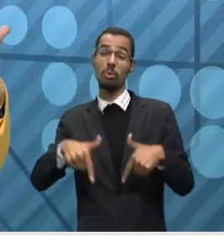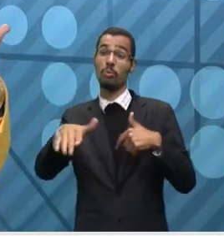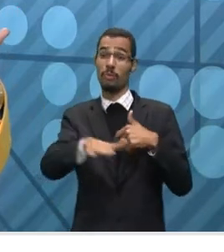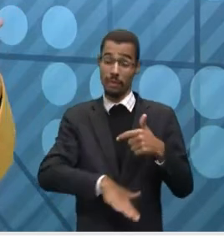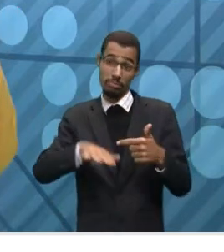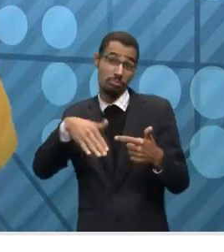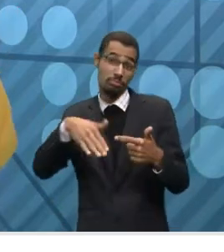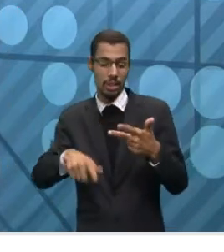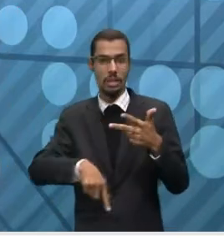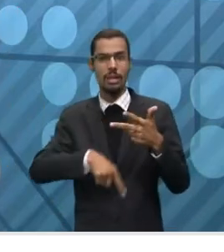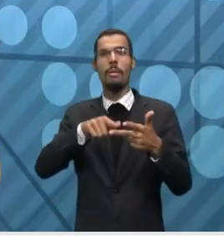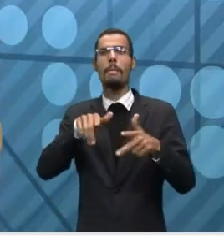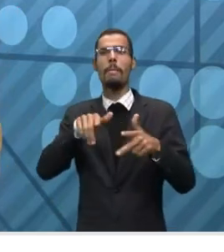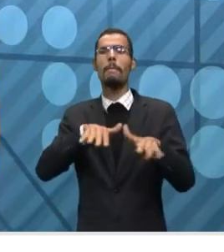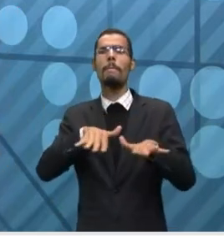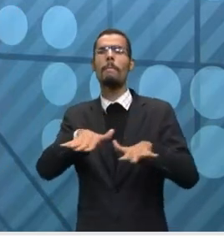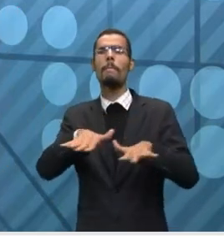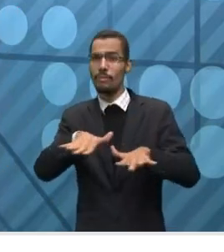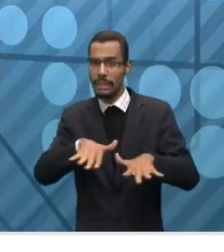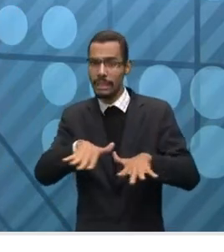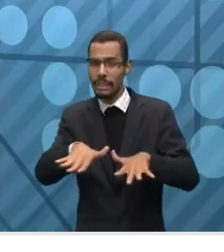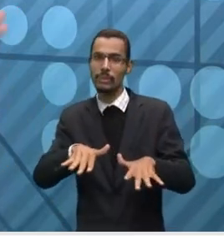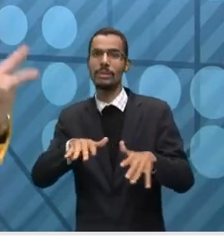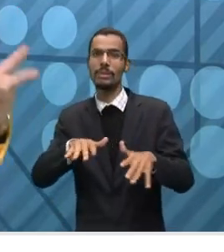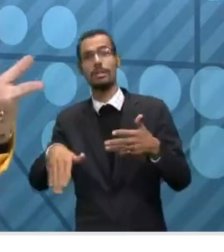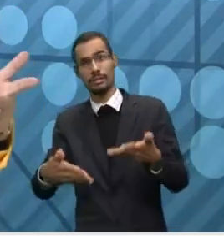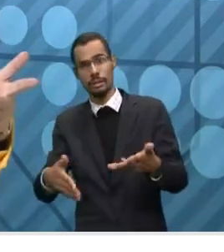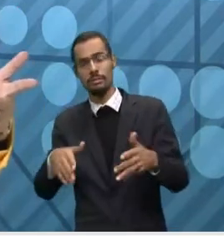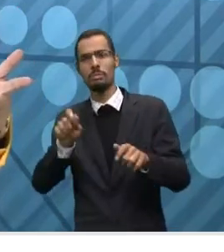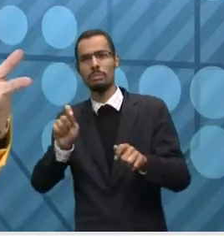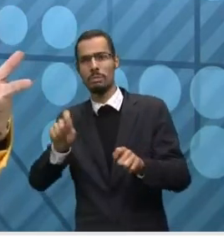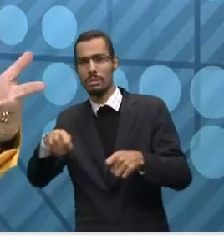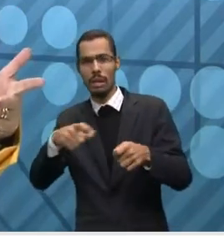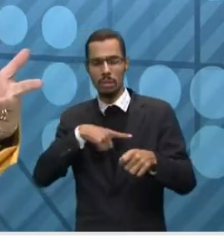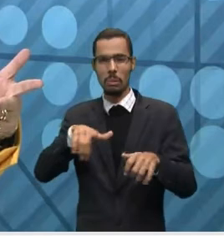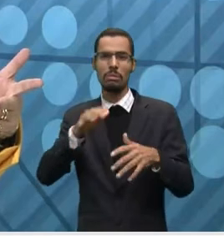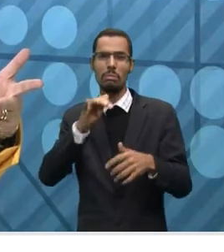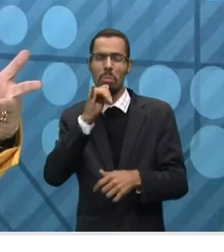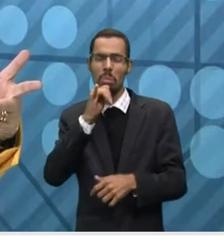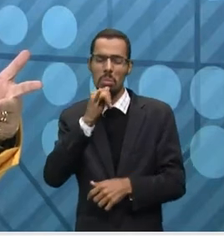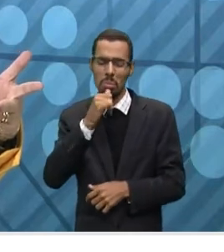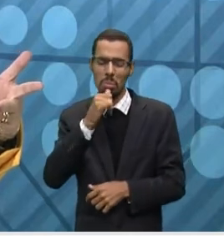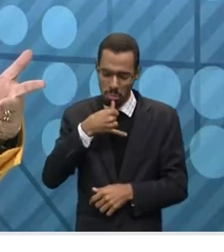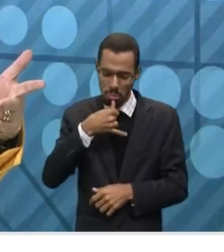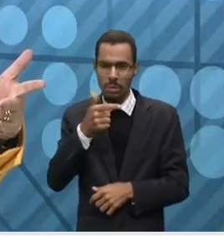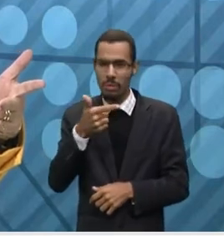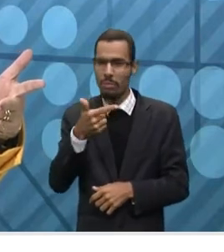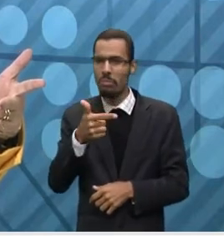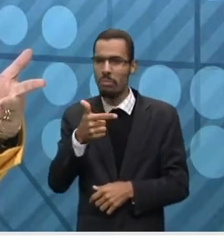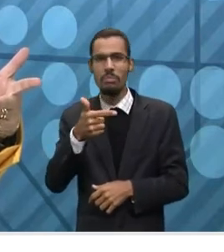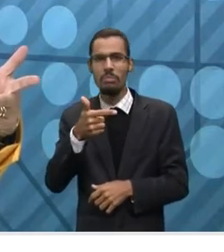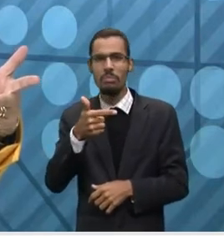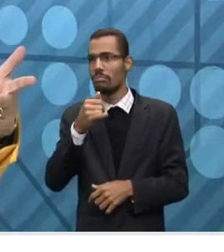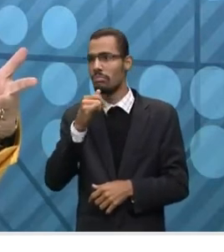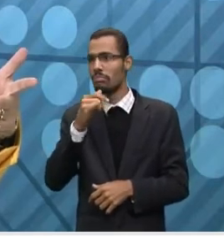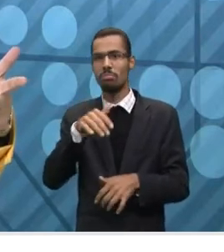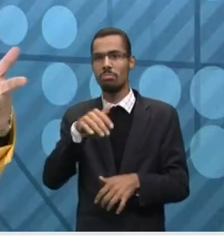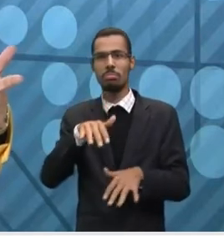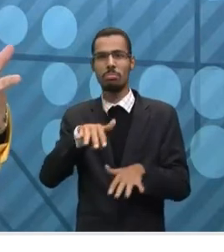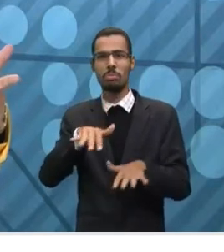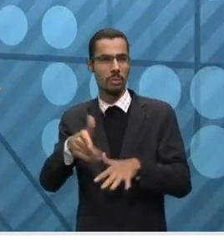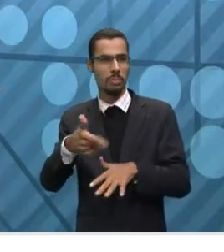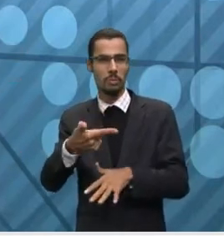neutro, certo? Movimento, sinais com movimento, outros que não tem movimento. Triste, não tem movimento, né?